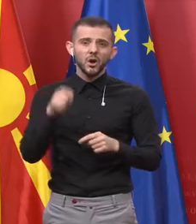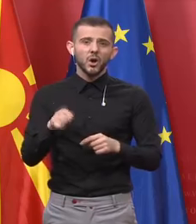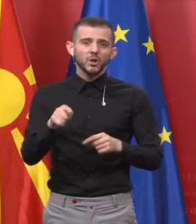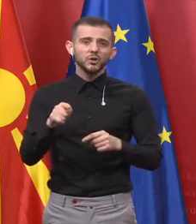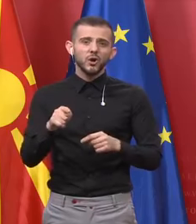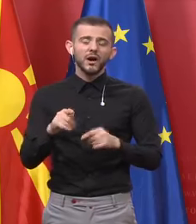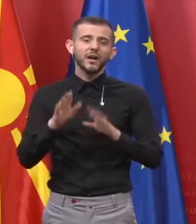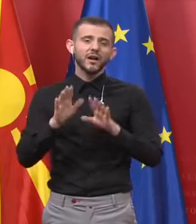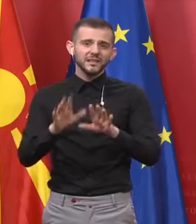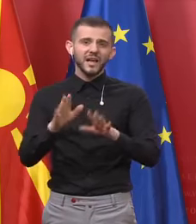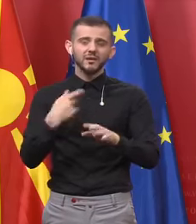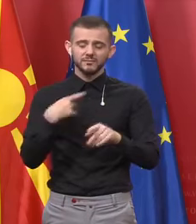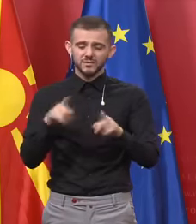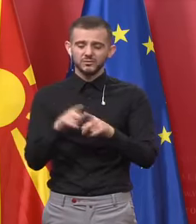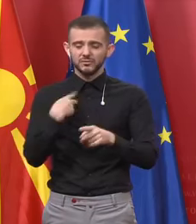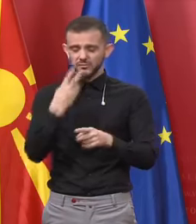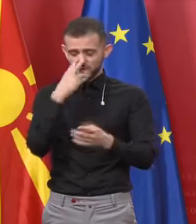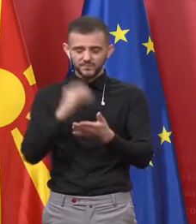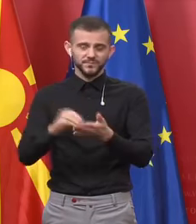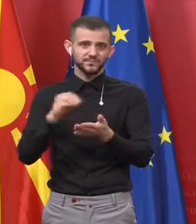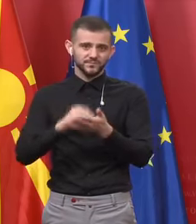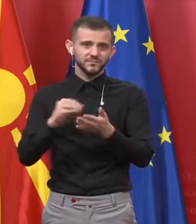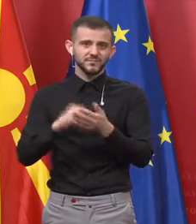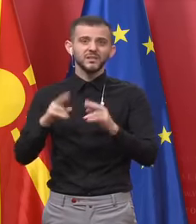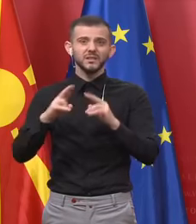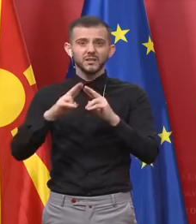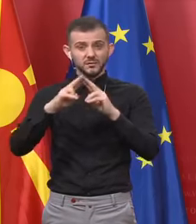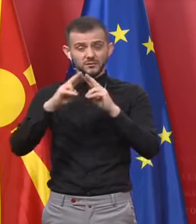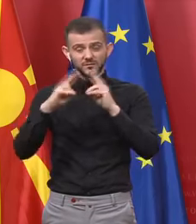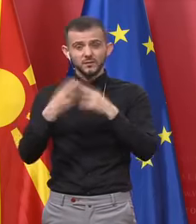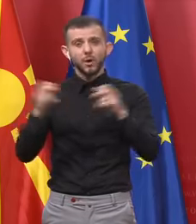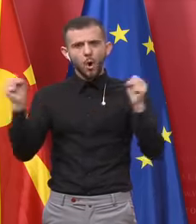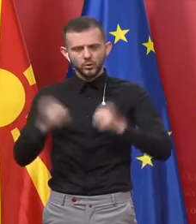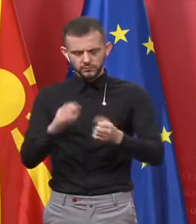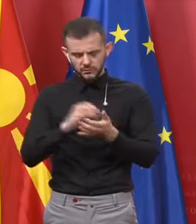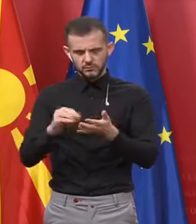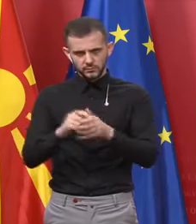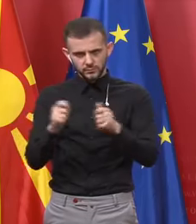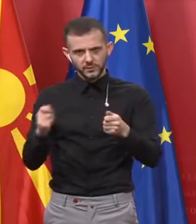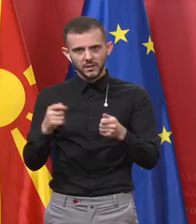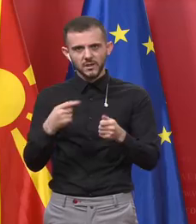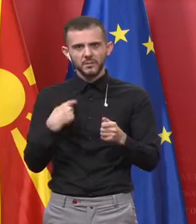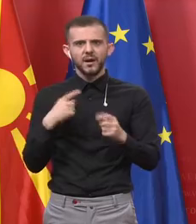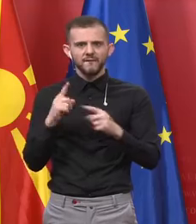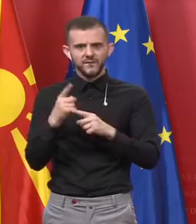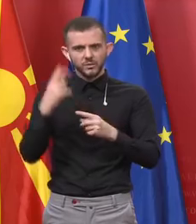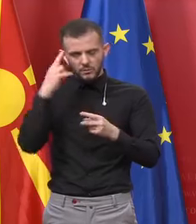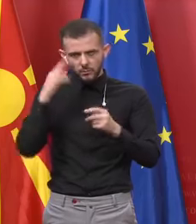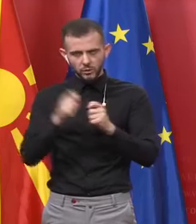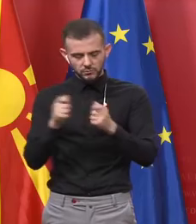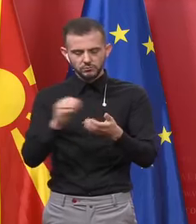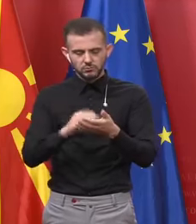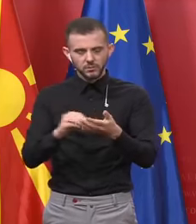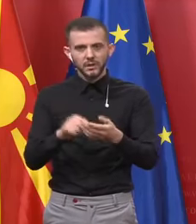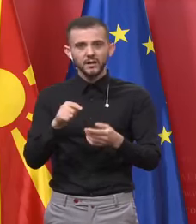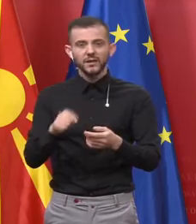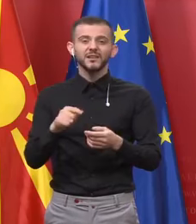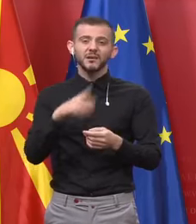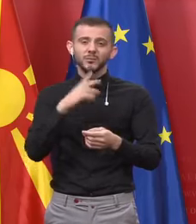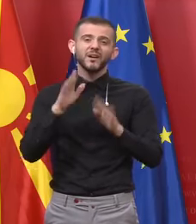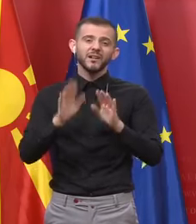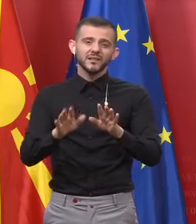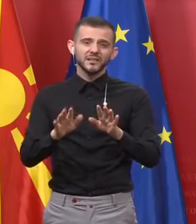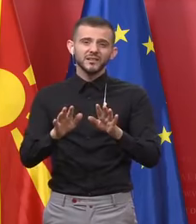препишува и така кажуваат исто така публикациите, ќе повторно во сериозни списанија со висок импакт фактор, дека станува збор